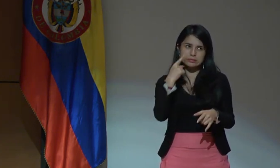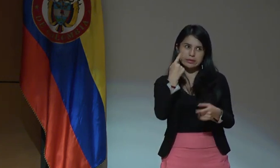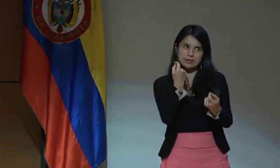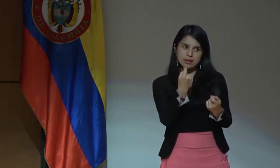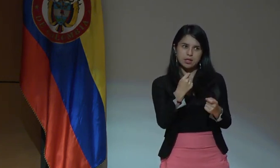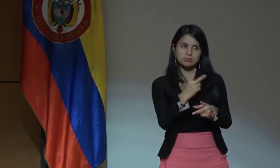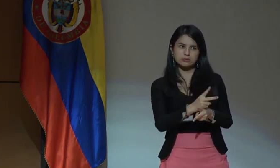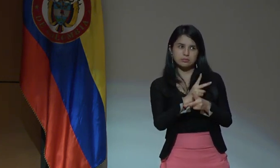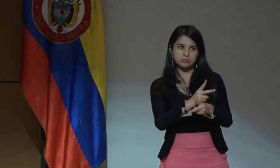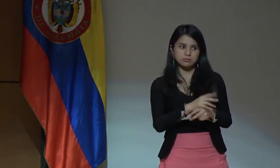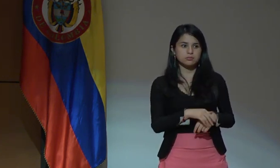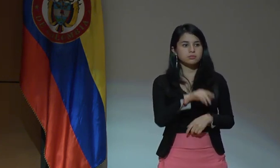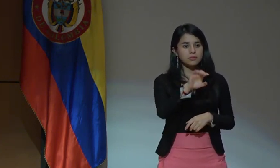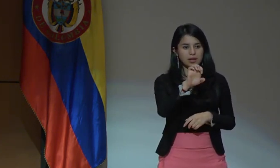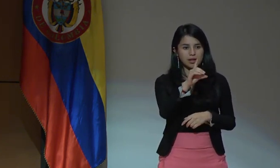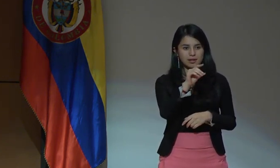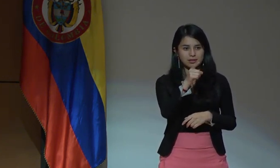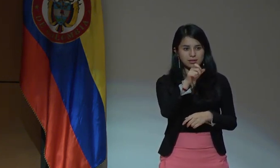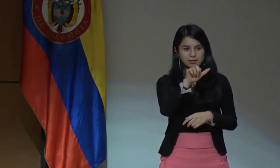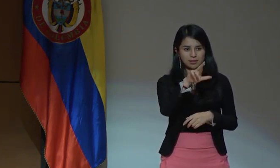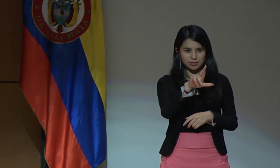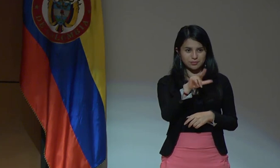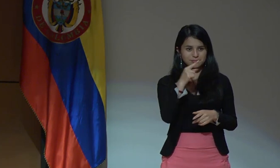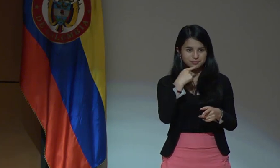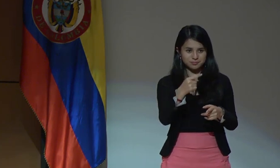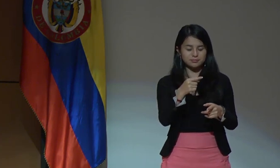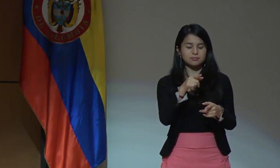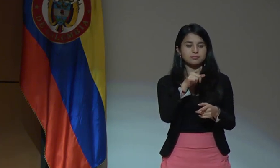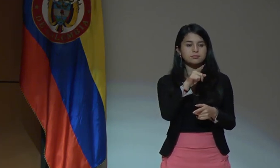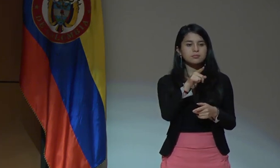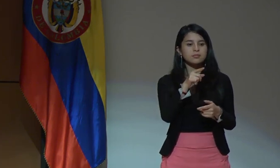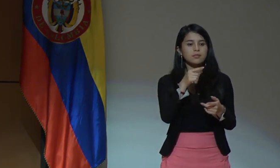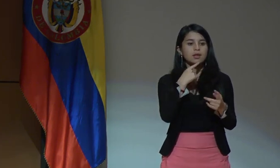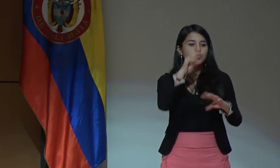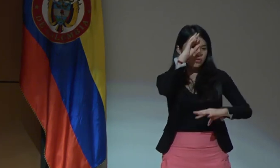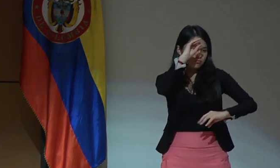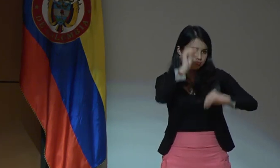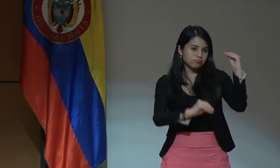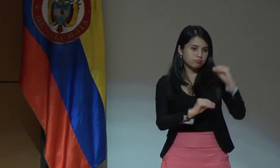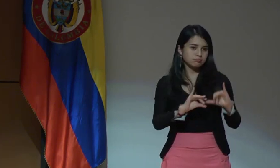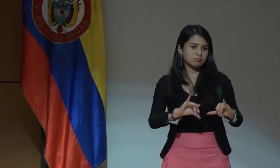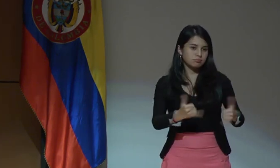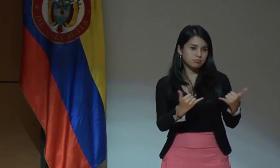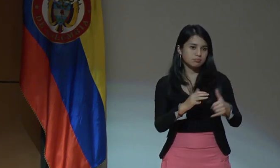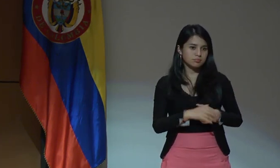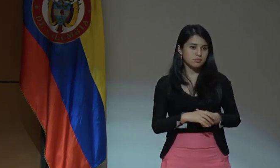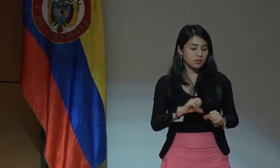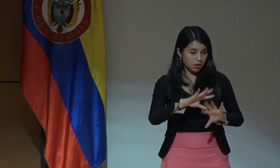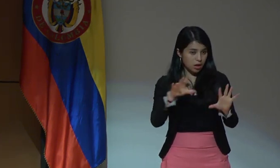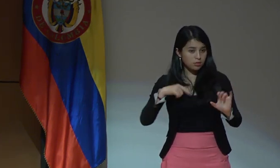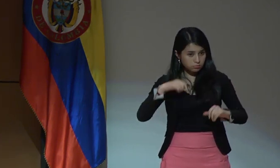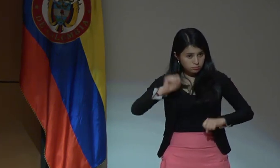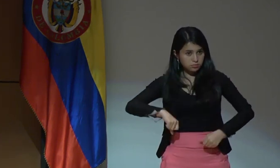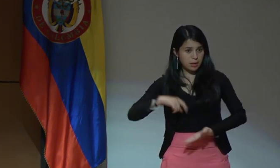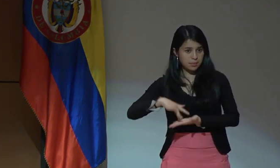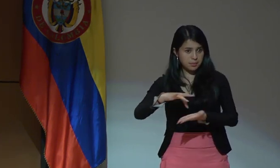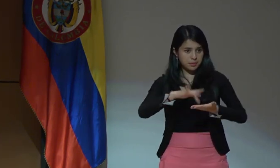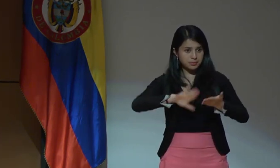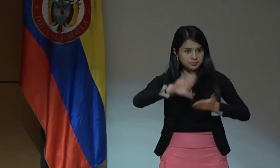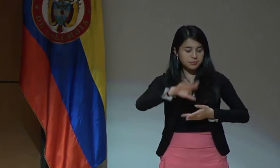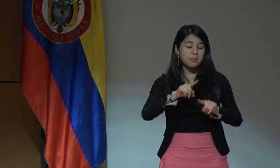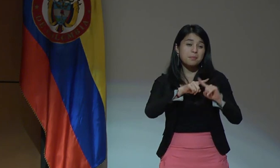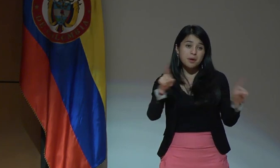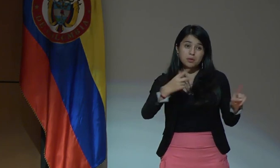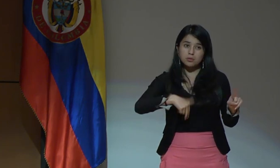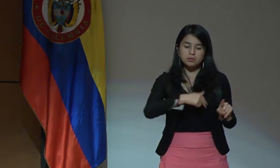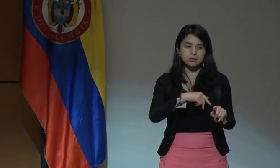Entonces, Edgardo Ulises, ese nombre me atrae mucho, Edgardo Ulises, estoy en desacuerdo con usted, sí puede participar. Lo que no podemos permitir,